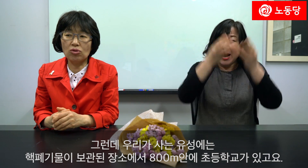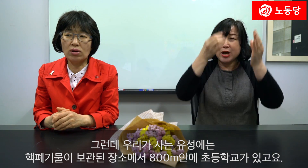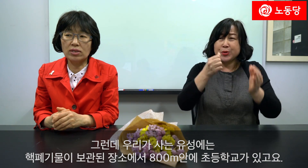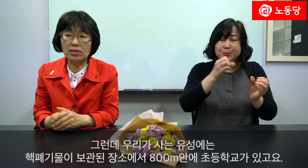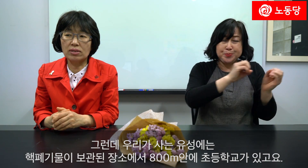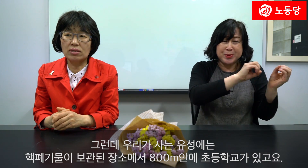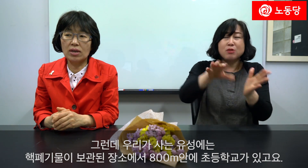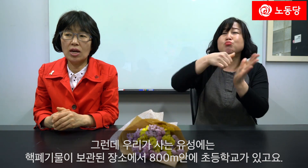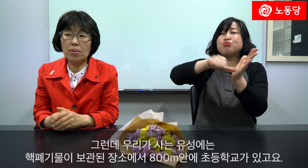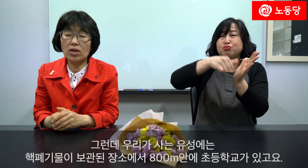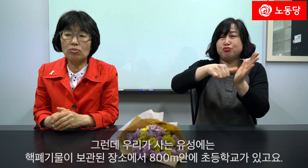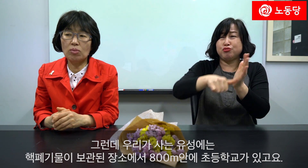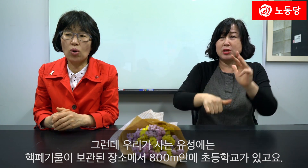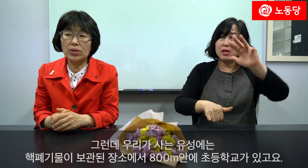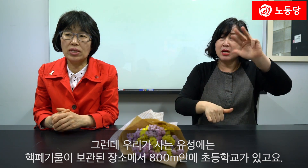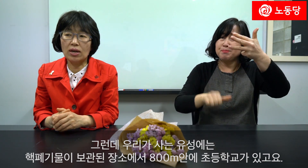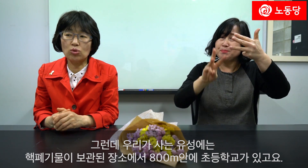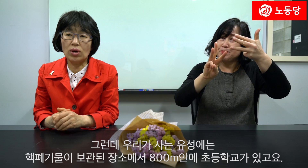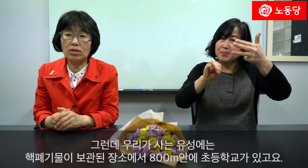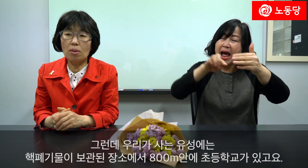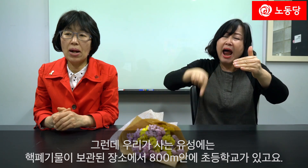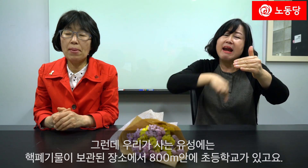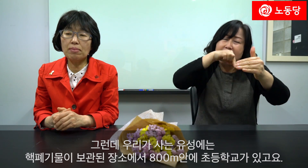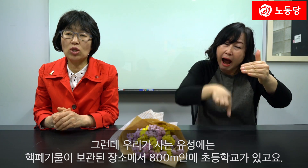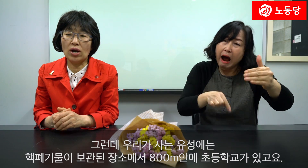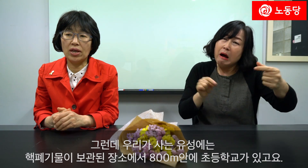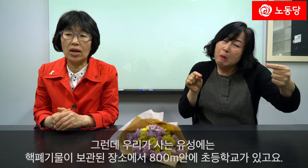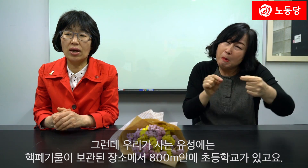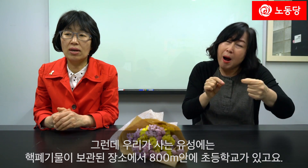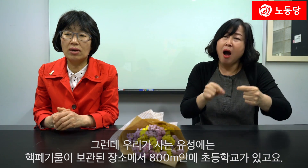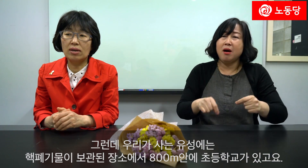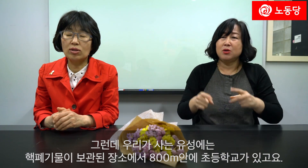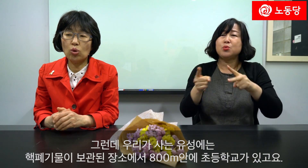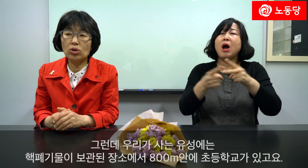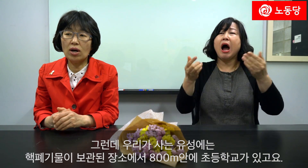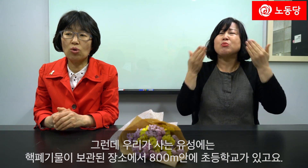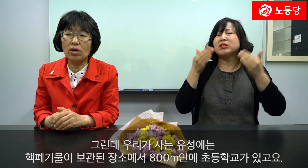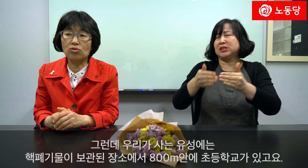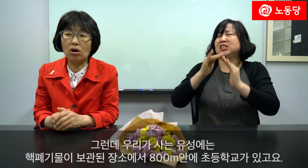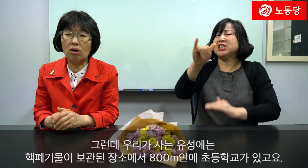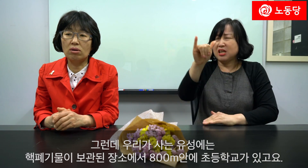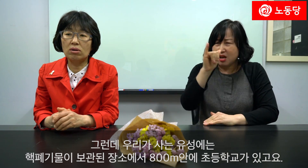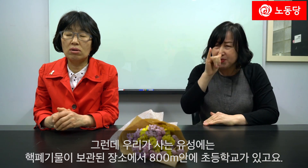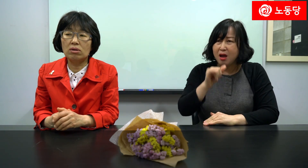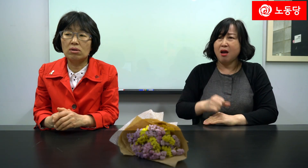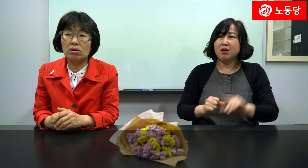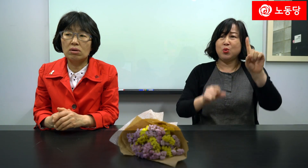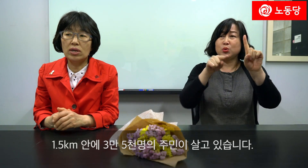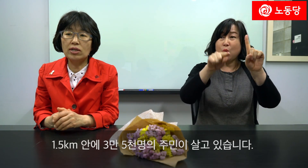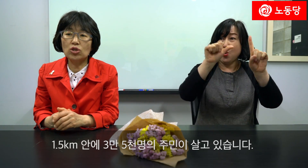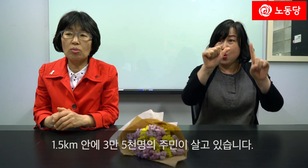이곳 유성은 핵 폐기물이 보관된 장소에서 800m 안에 초등학교가 있고요.